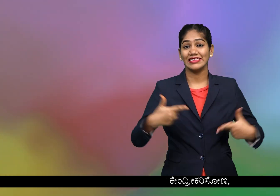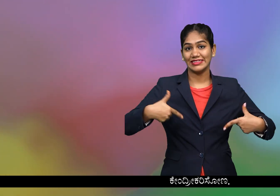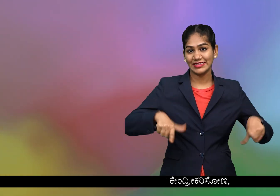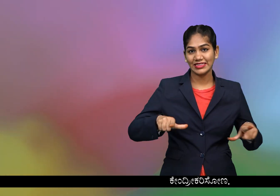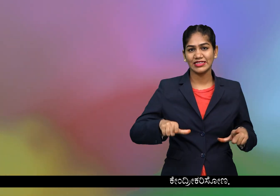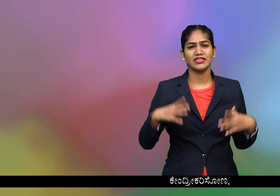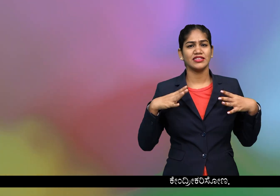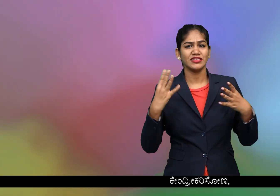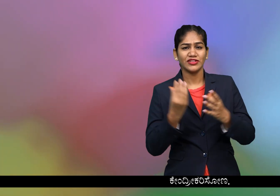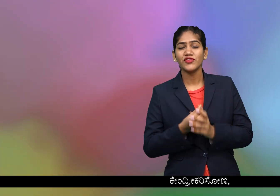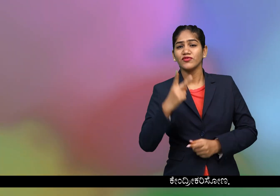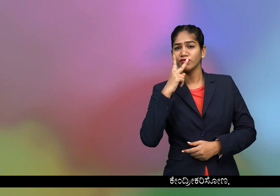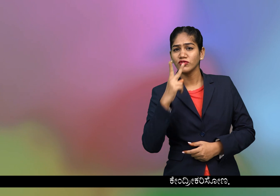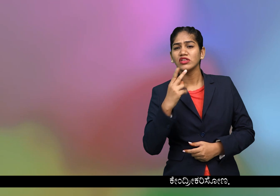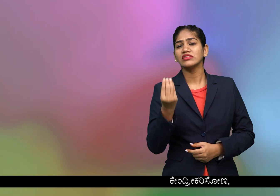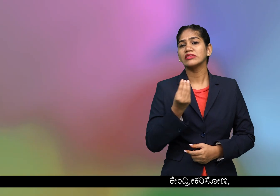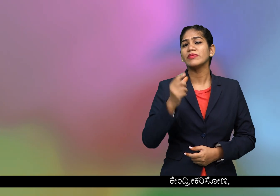ಕೇಂದ್ರೀಕರಿಸೋಣ. ಬನ್ನಿ.